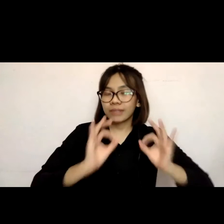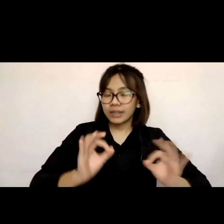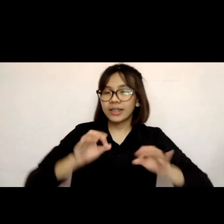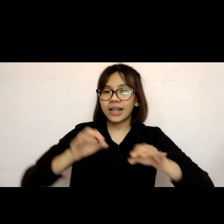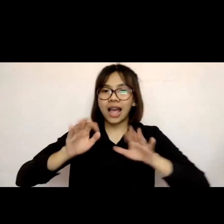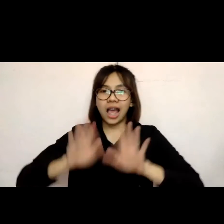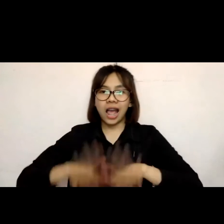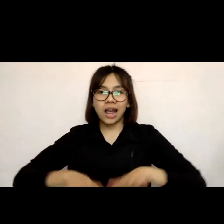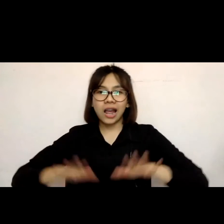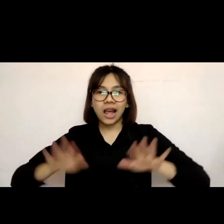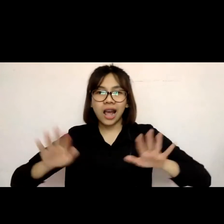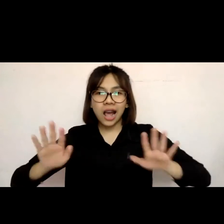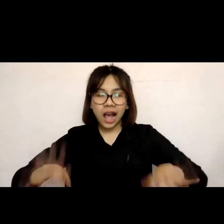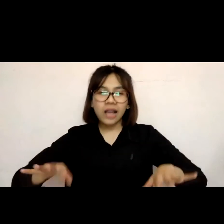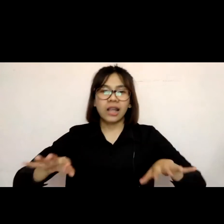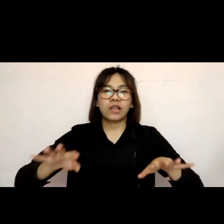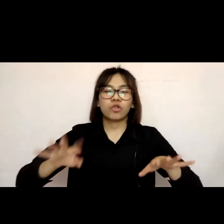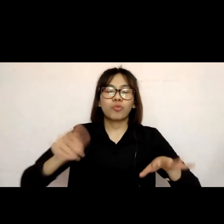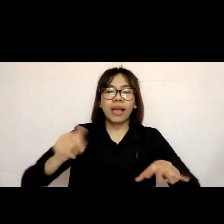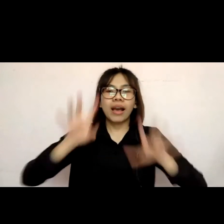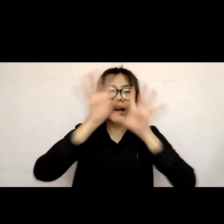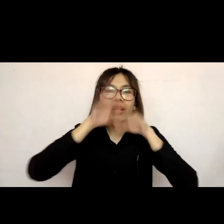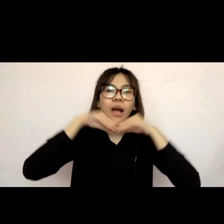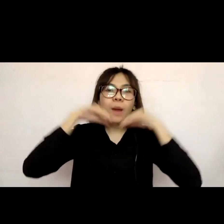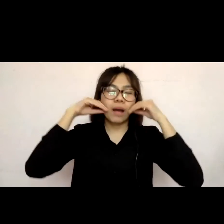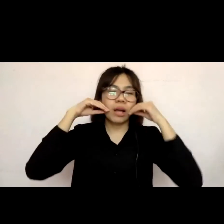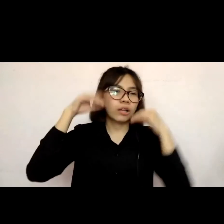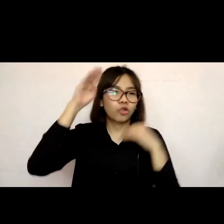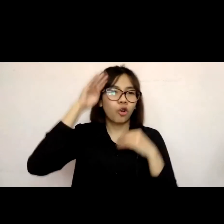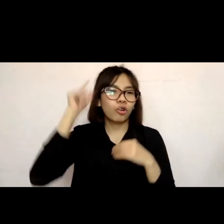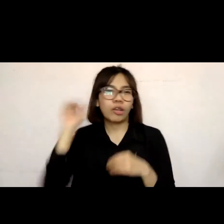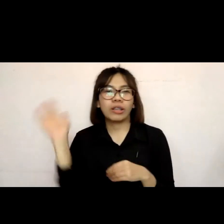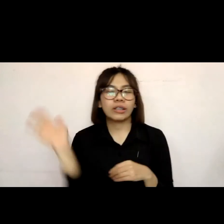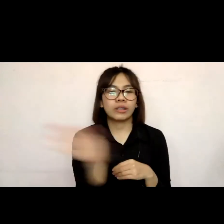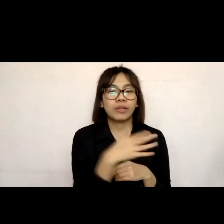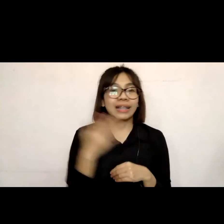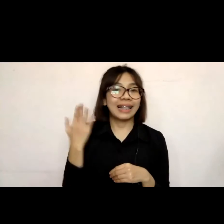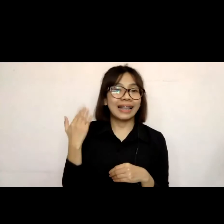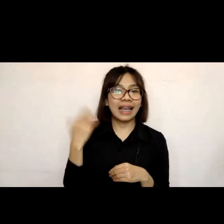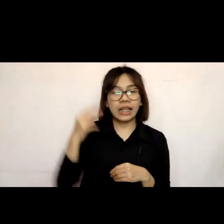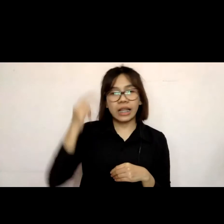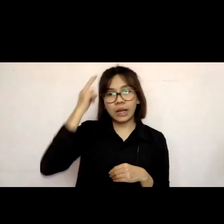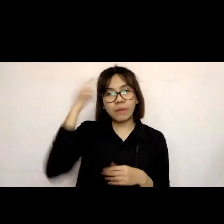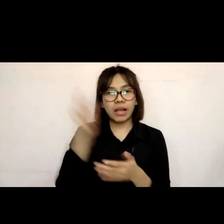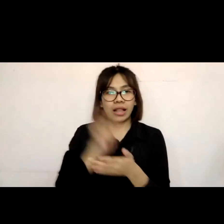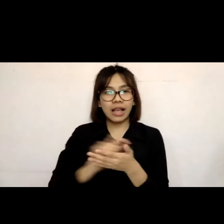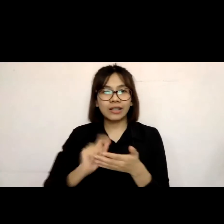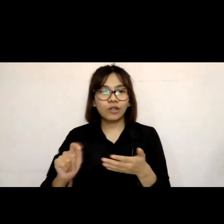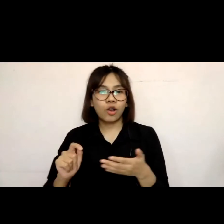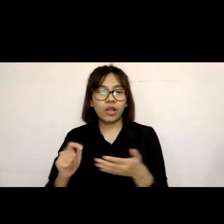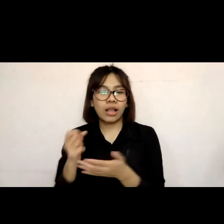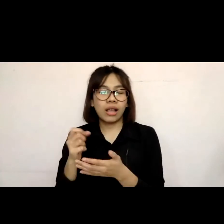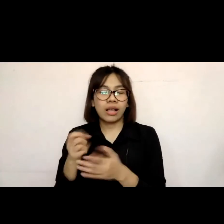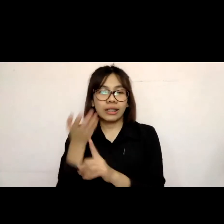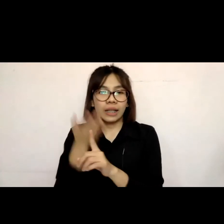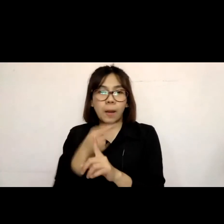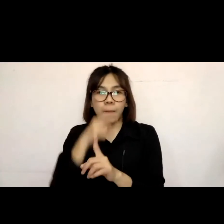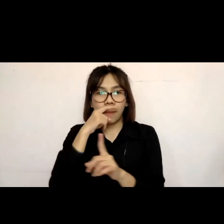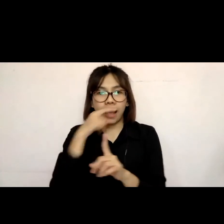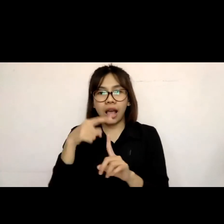ibu dan bapak guru. Harapan kedepannya adalah untuk teman-teman semua supaya tetap menjaga nilai kesetaraan gender, juga